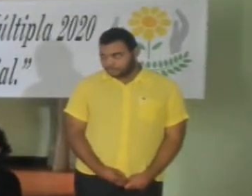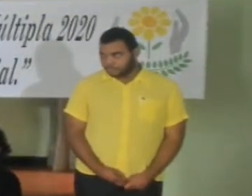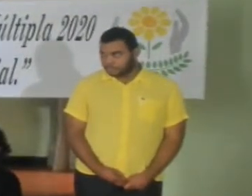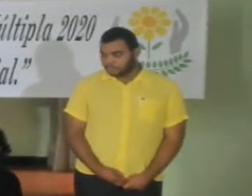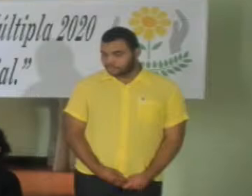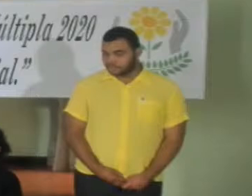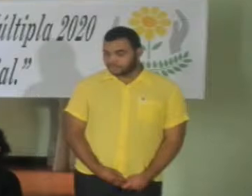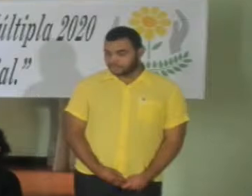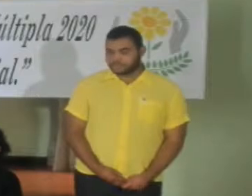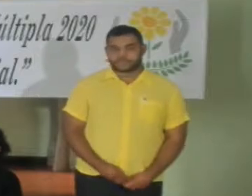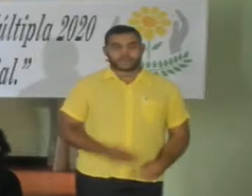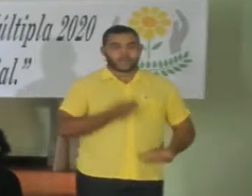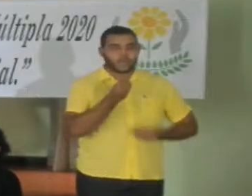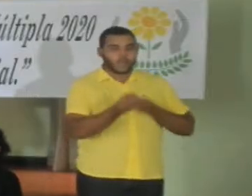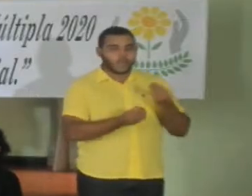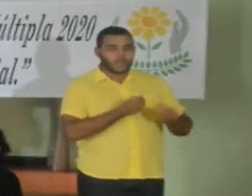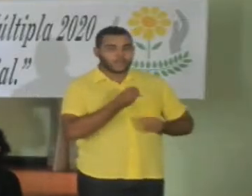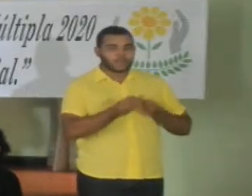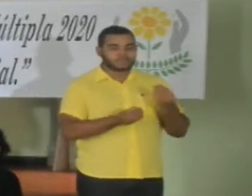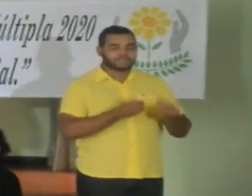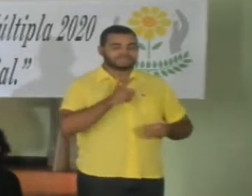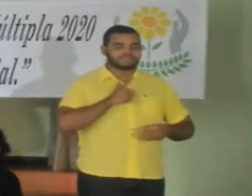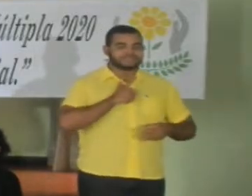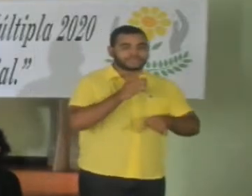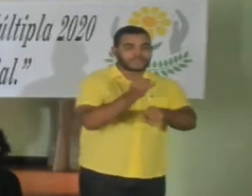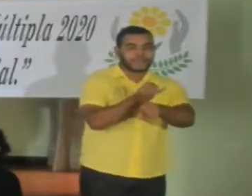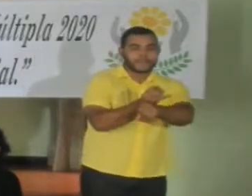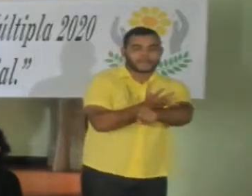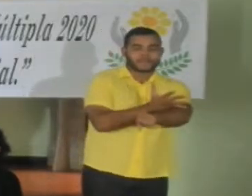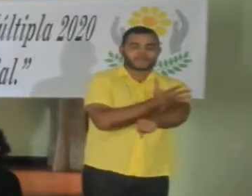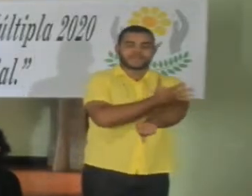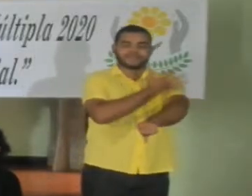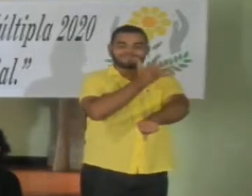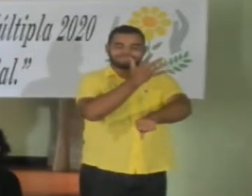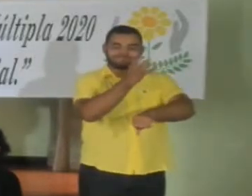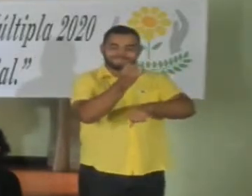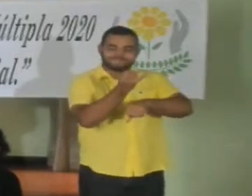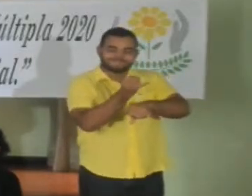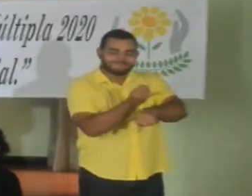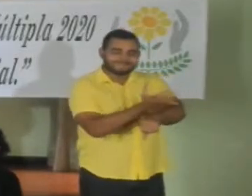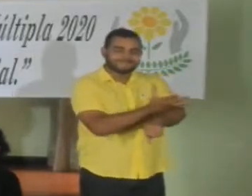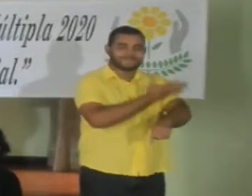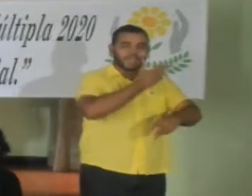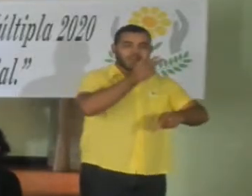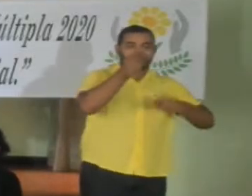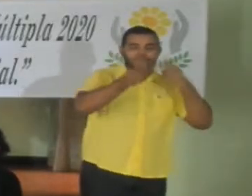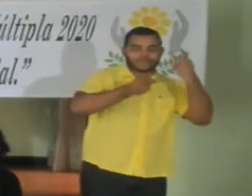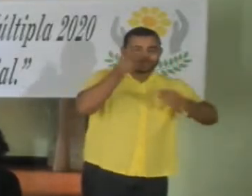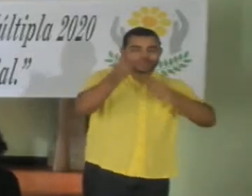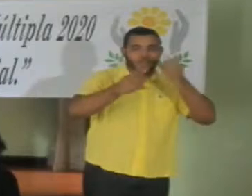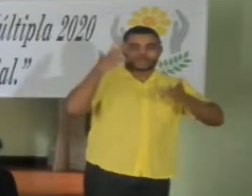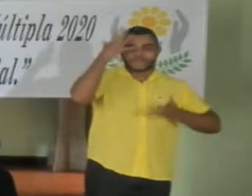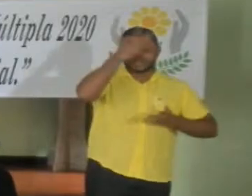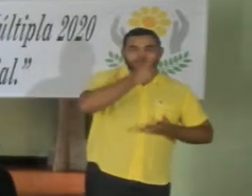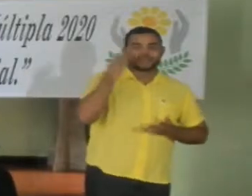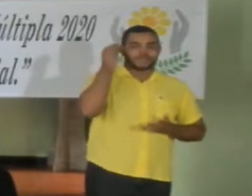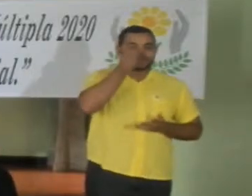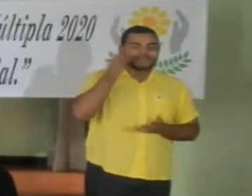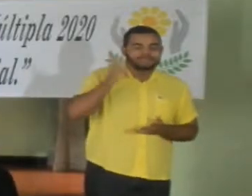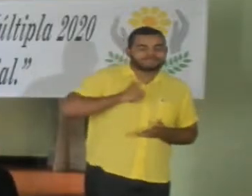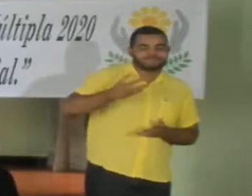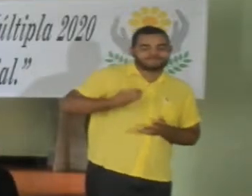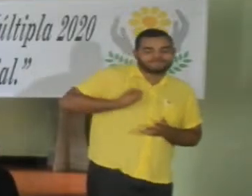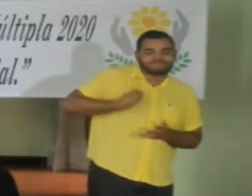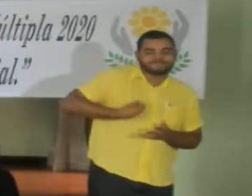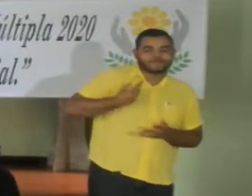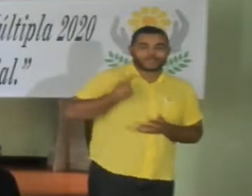Como não emocionar? Como não emocionar, né, gente? São relatos lindos de experiências vividas e que